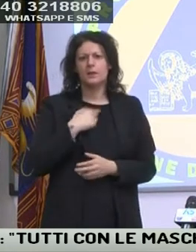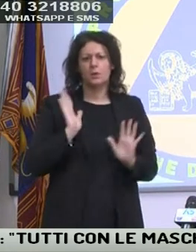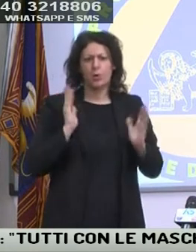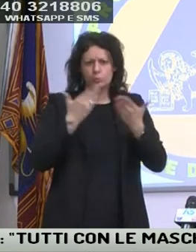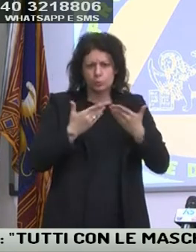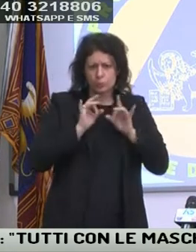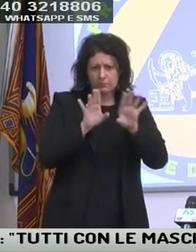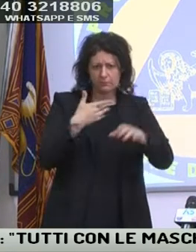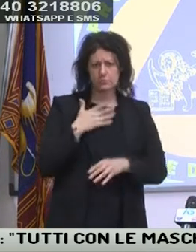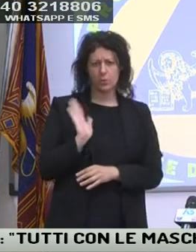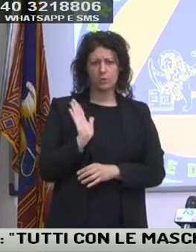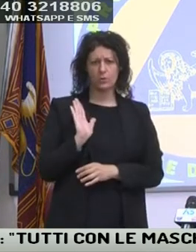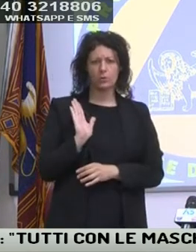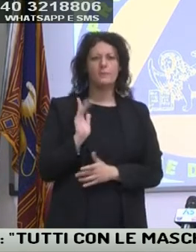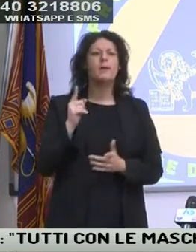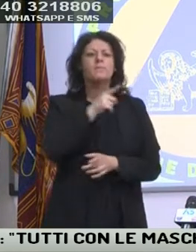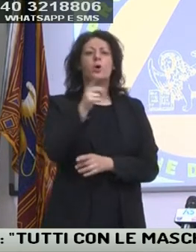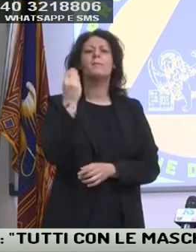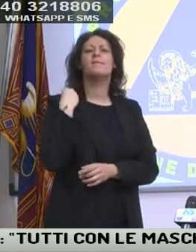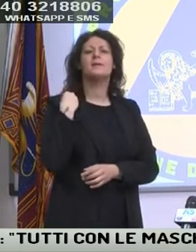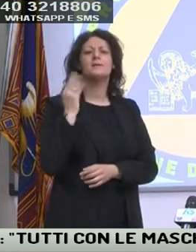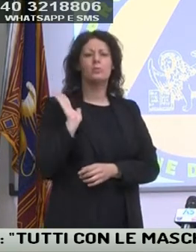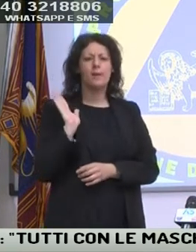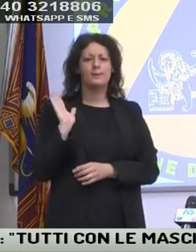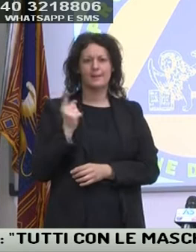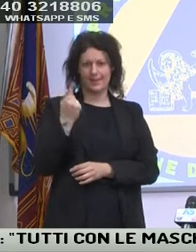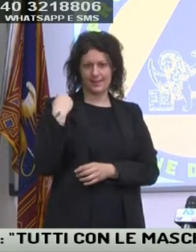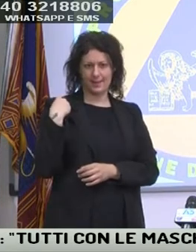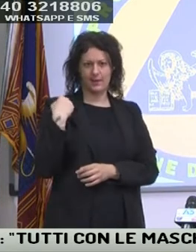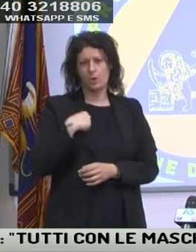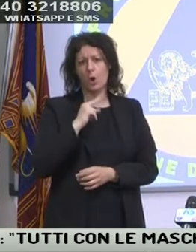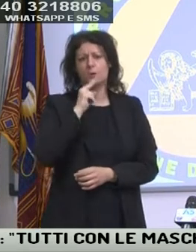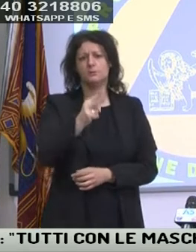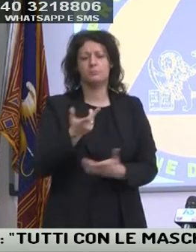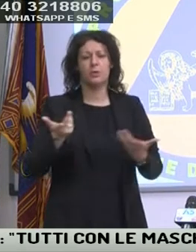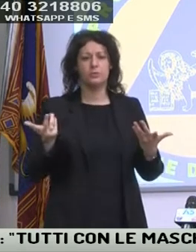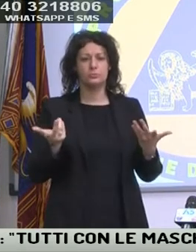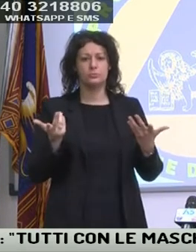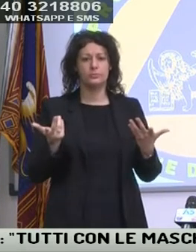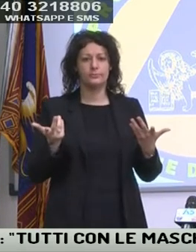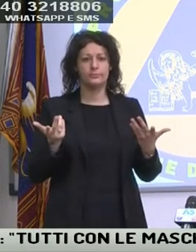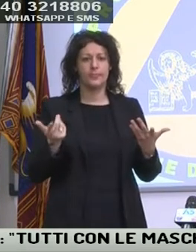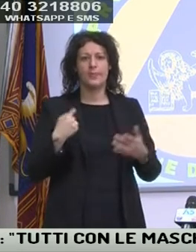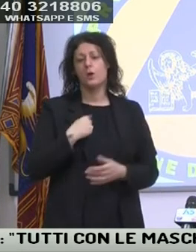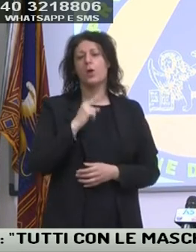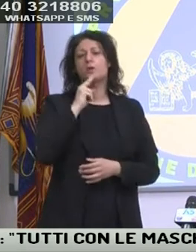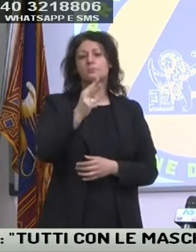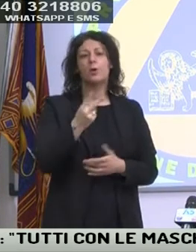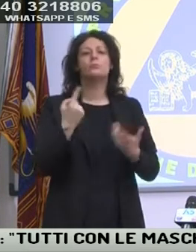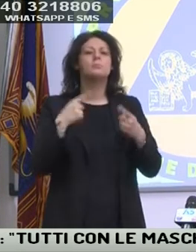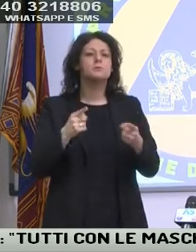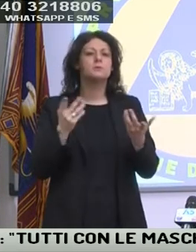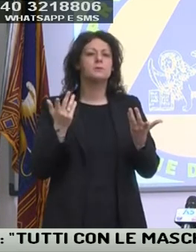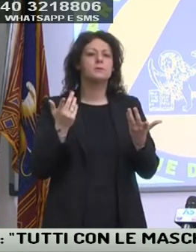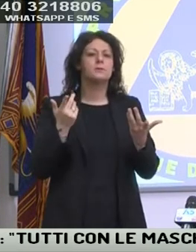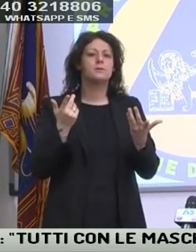virologo, però ho l'obbligo, se uno mi fa una domanda, siccome mi è stata fatta ieri, di rispondervi e vi dire, guardate, lo scenario sul territorio è